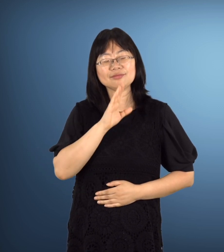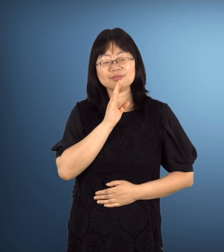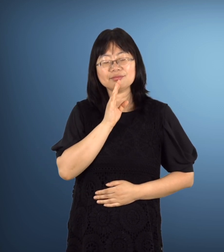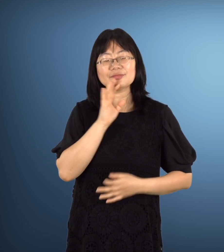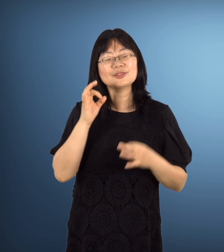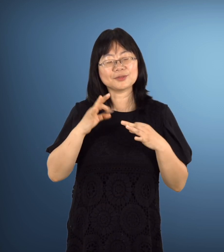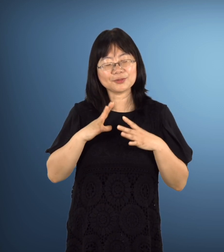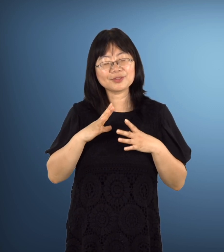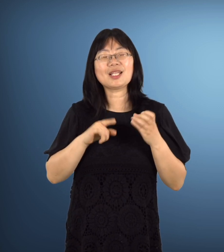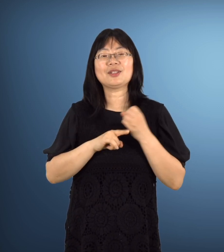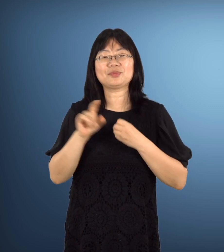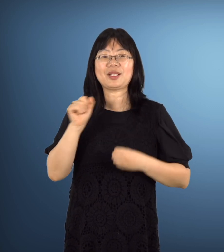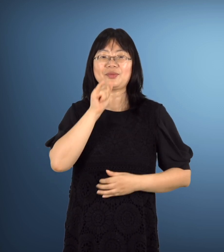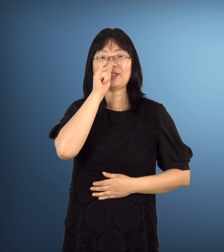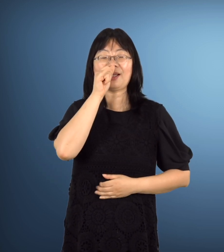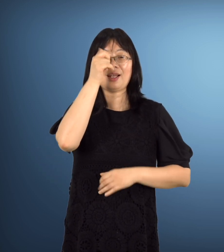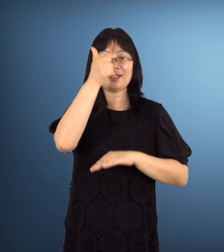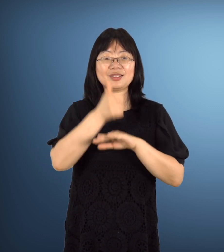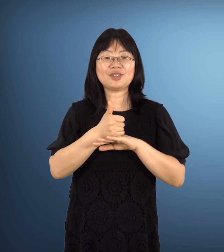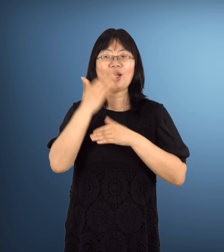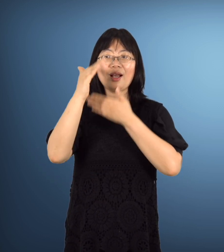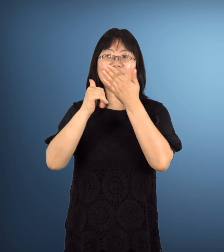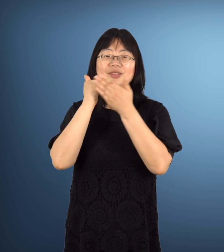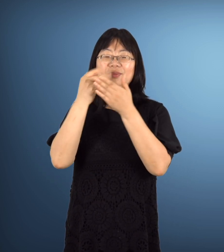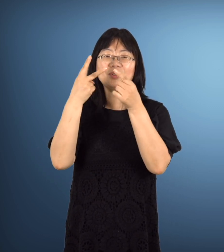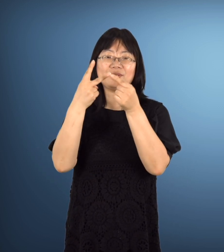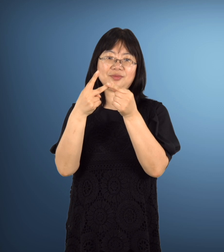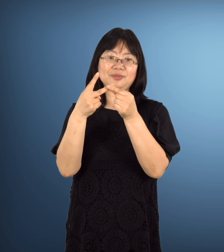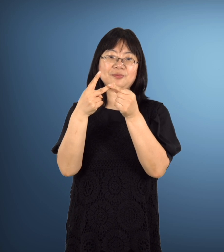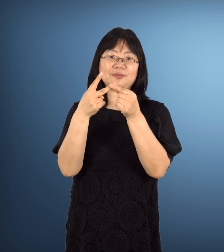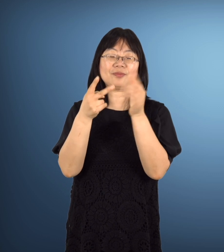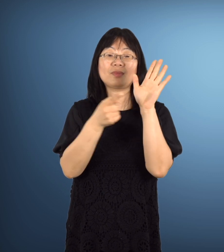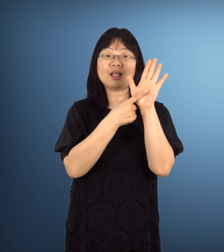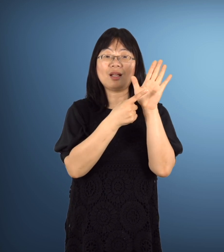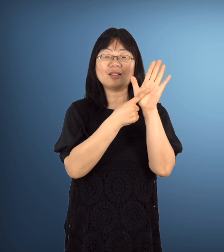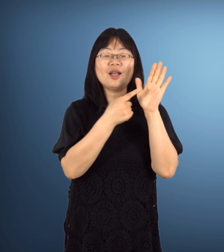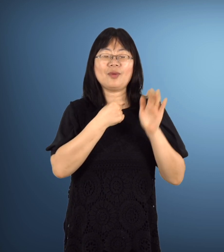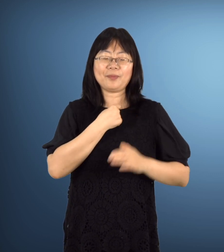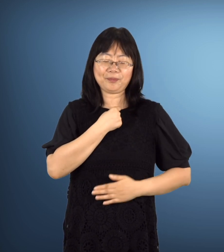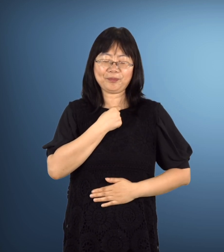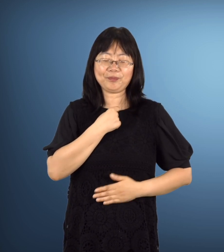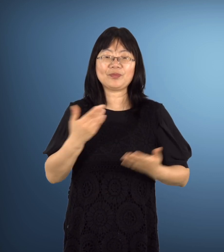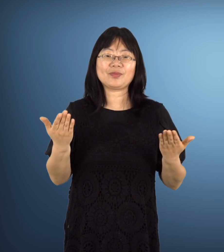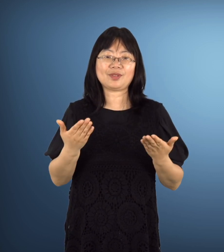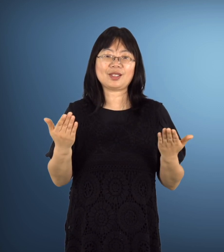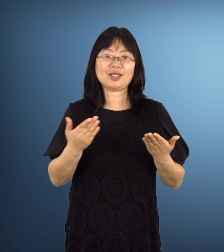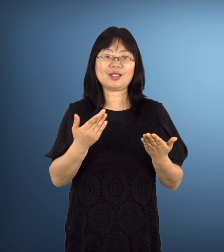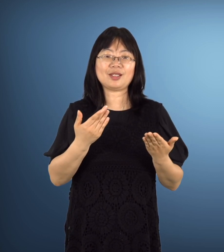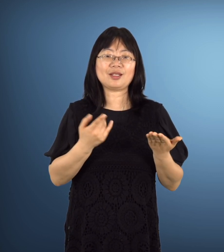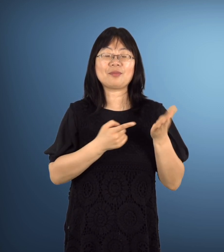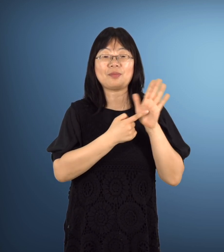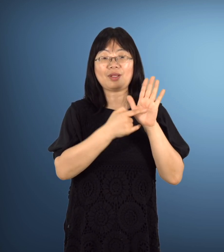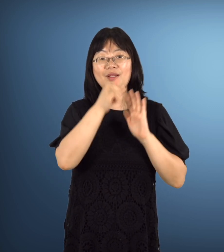놀랍게도 드디어 하나님의 두 번째 나타내고자 하는 일들이